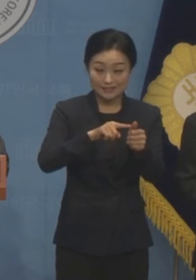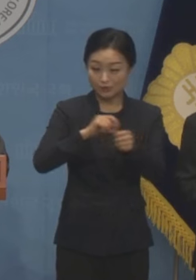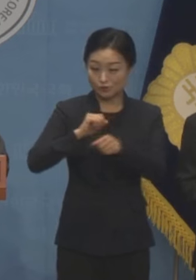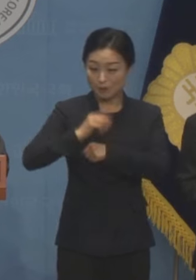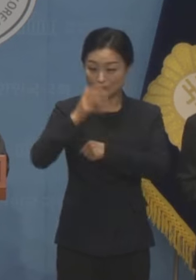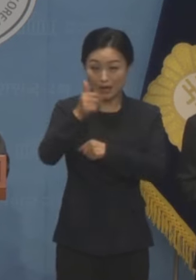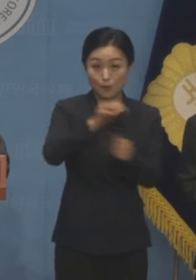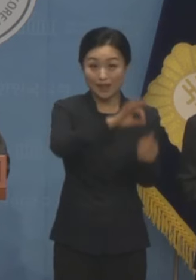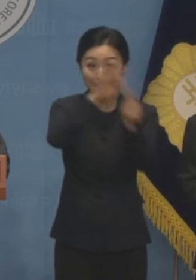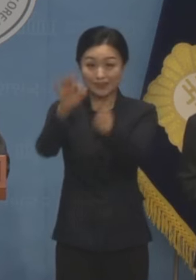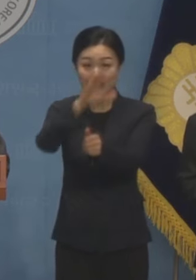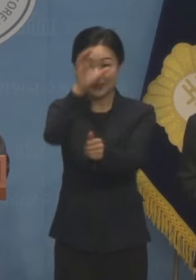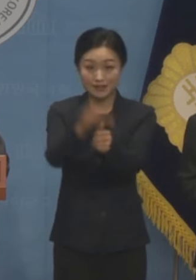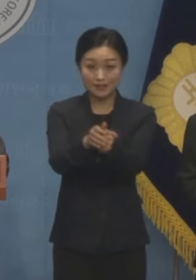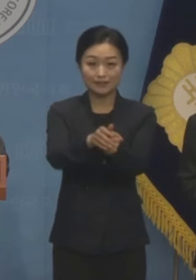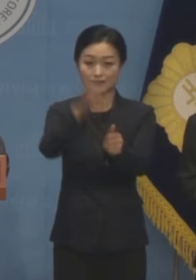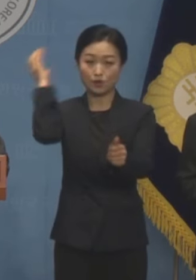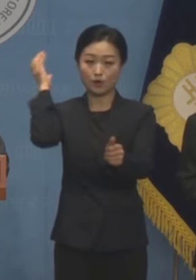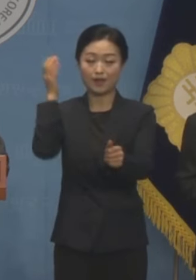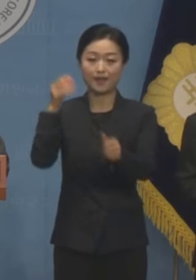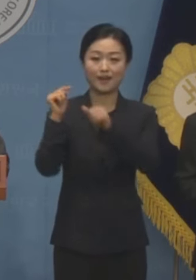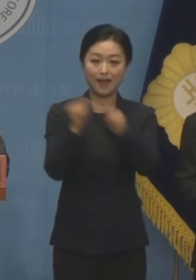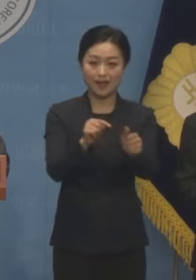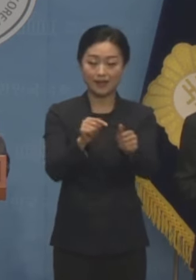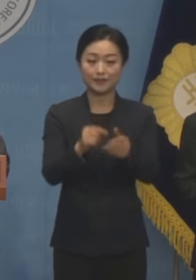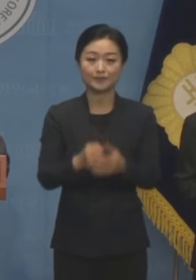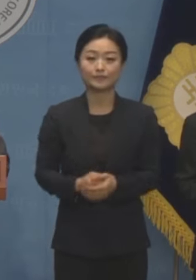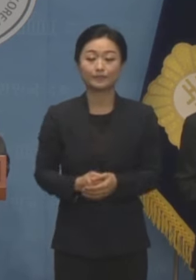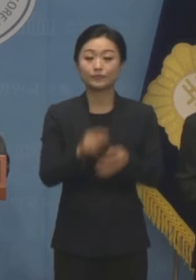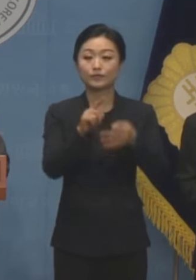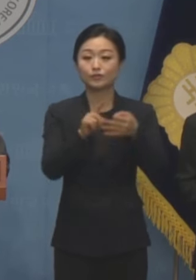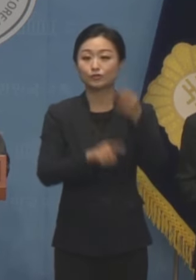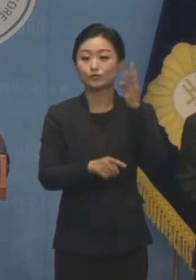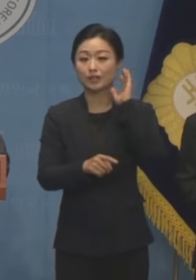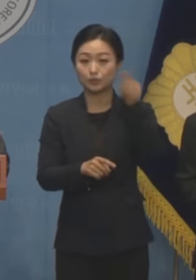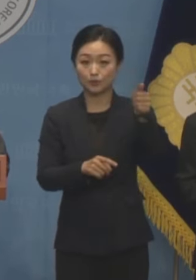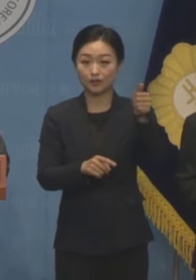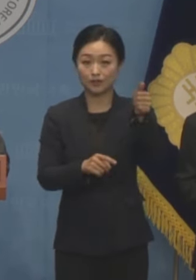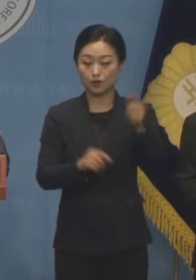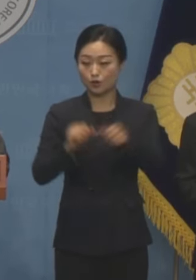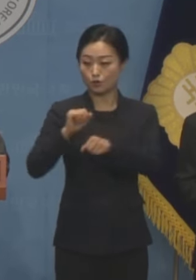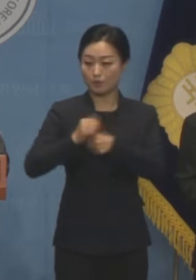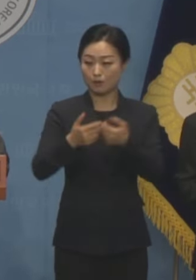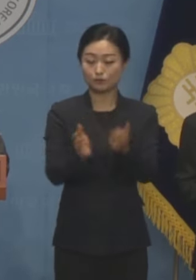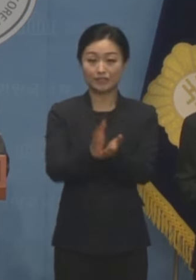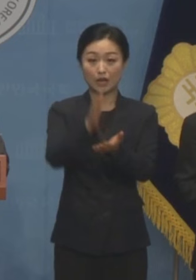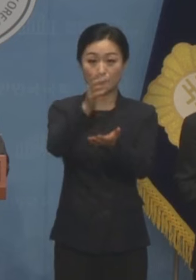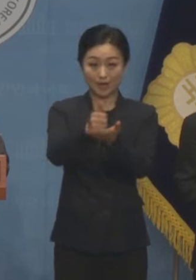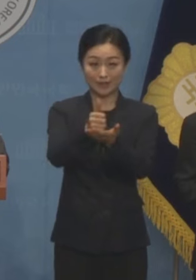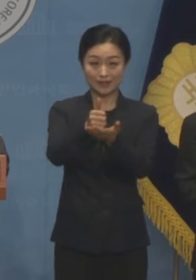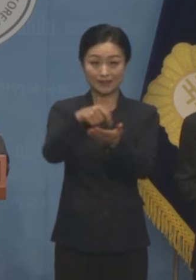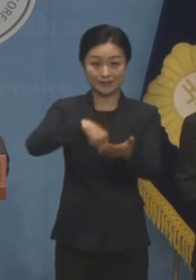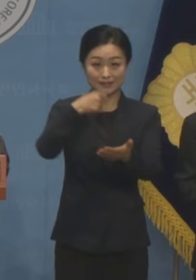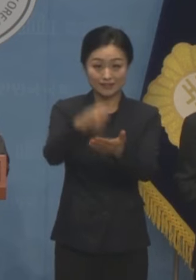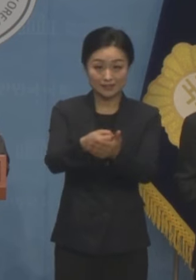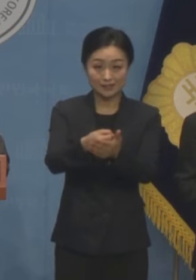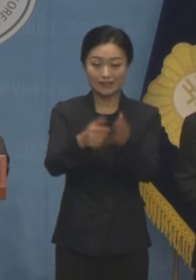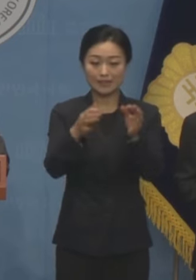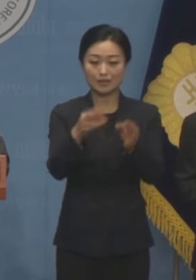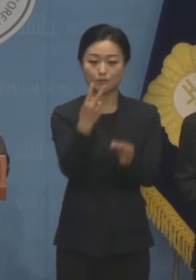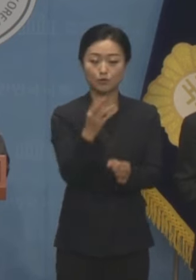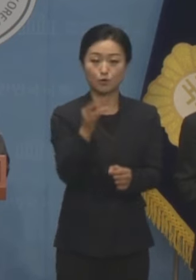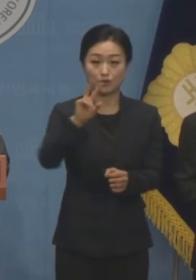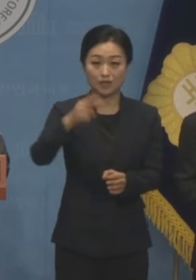지명을 당장 철회하라. 윤석열 대통령이 신입 국방부 장관 후보자의